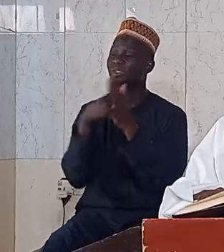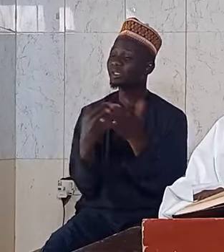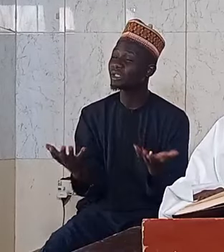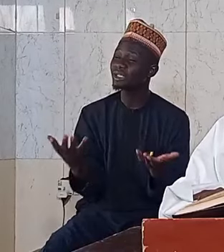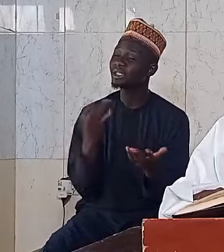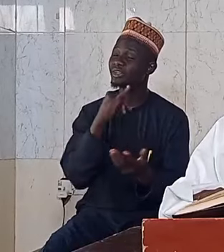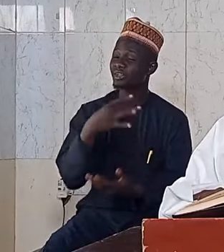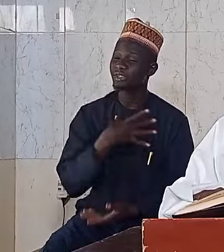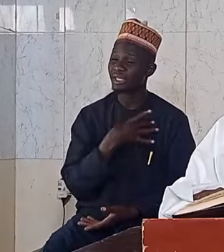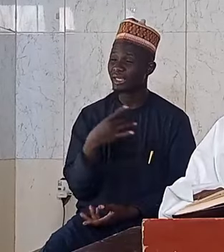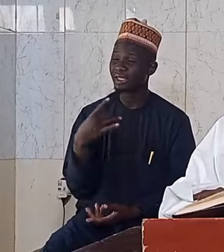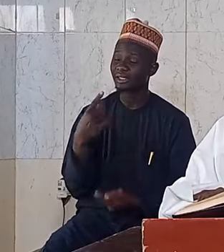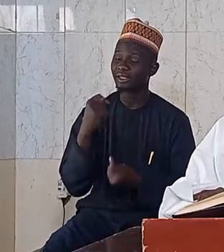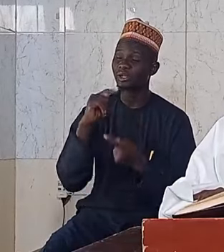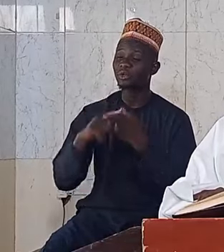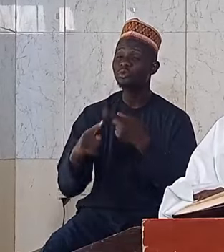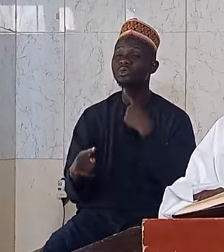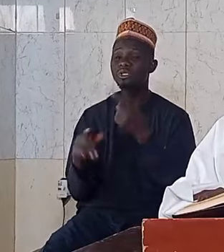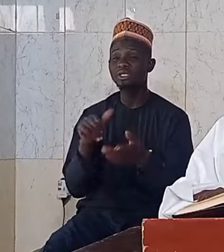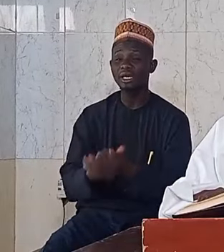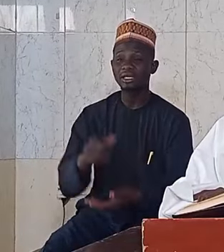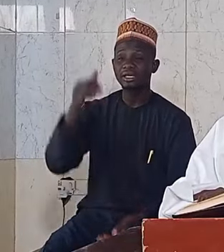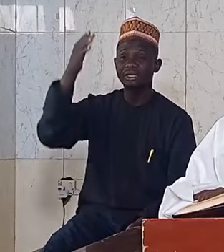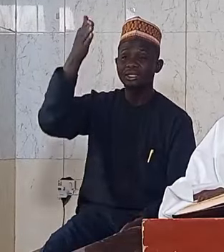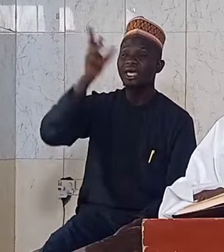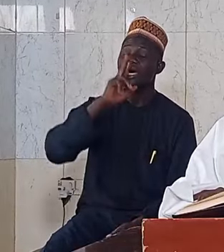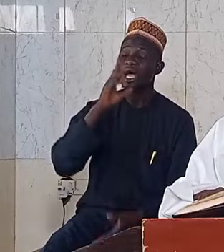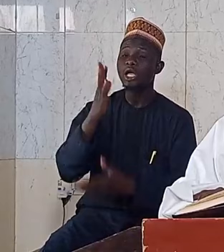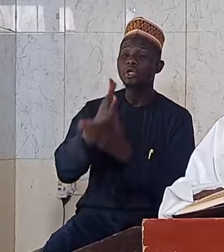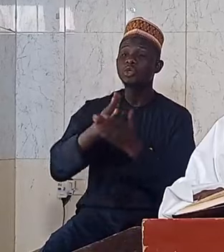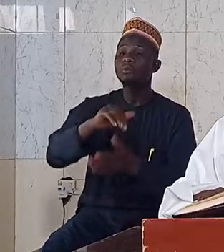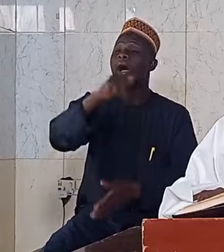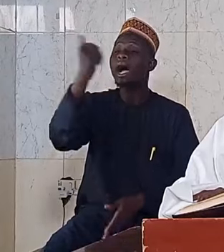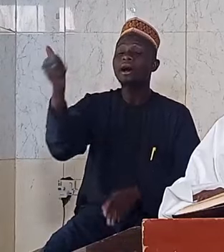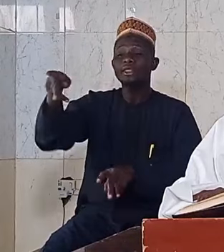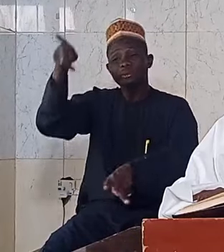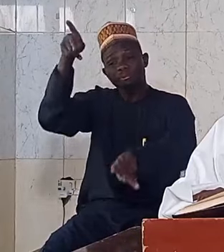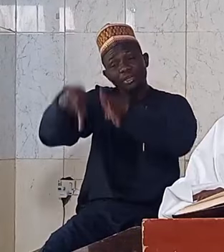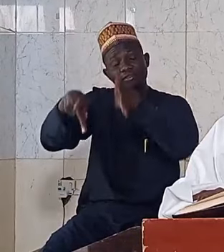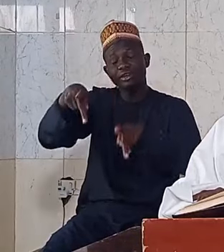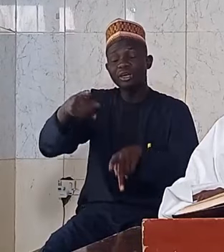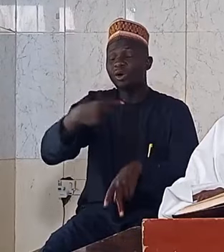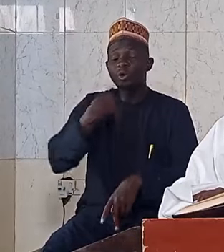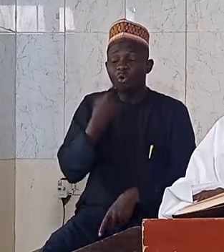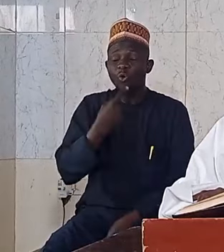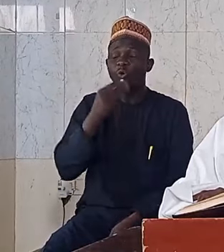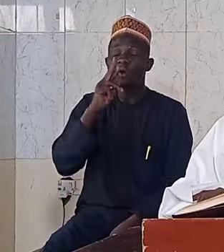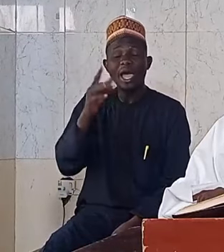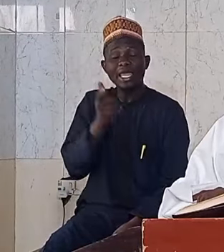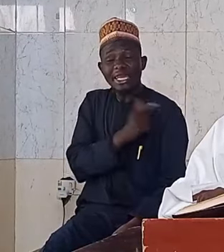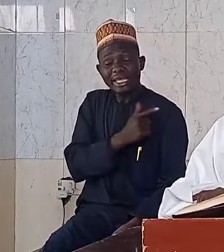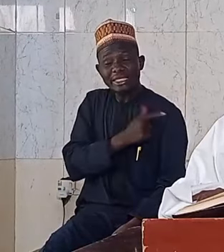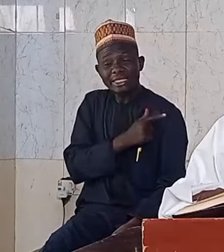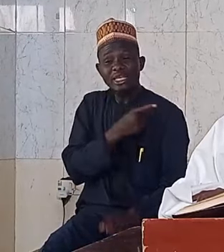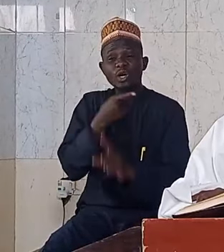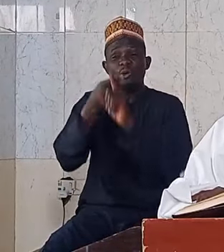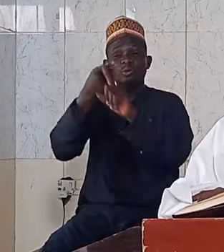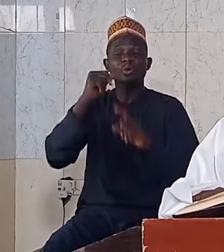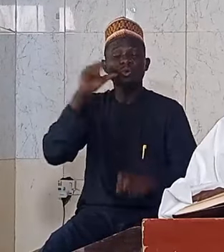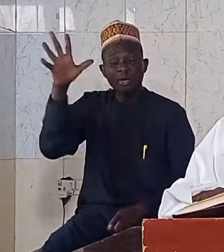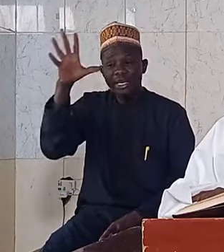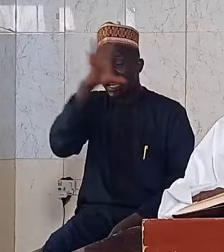atafi ne ko dai zama akan lafzul jalala fi sabilillahi wa fi